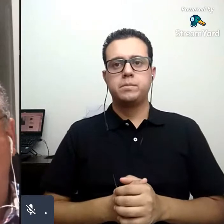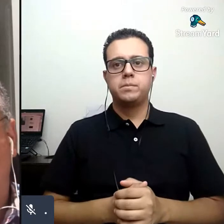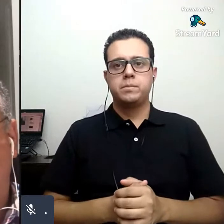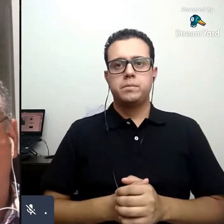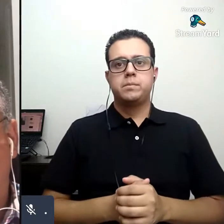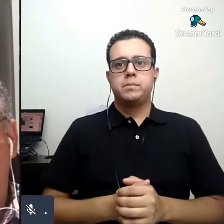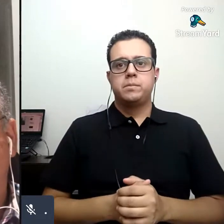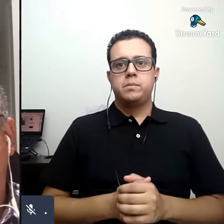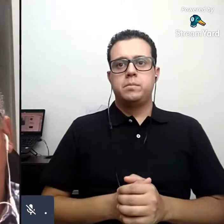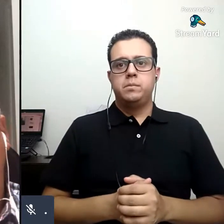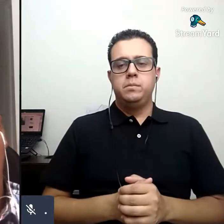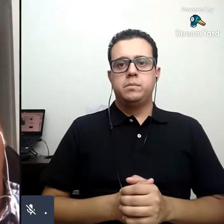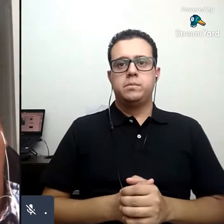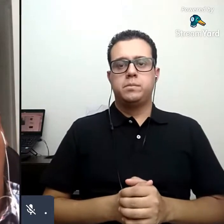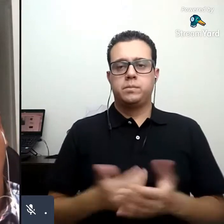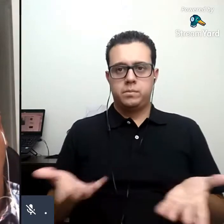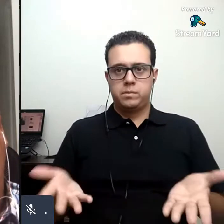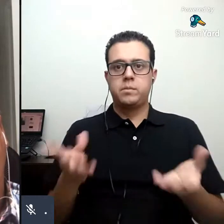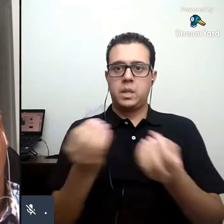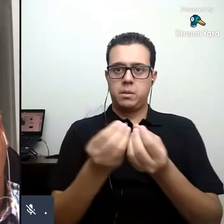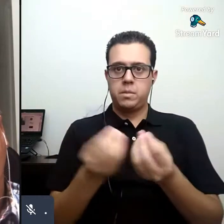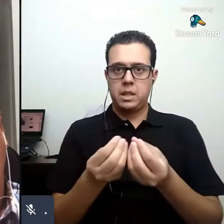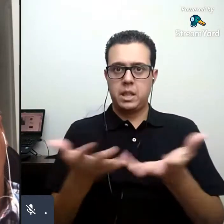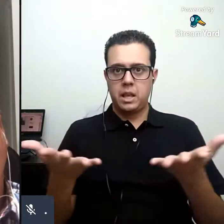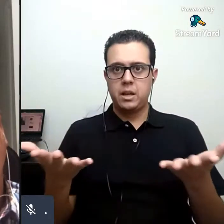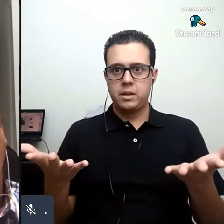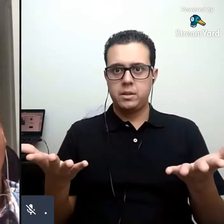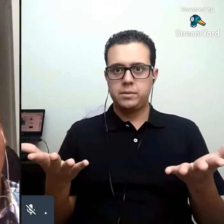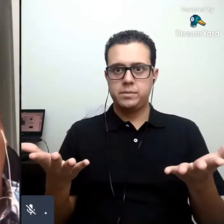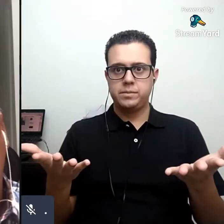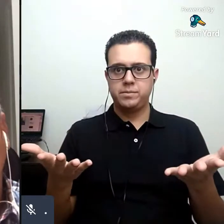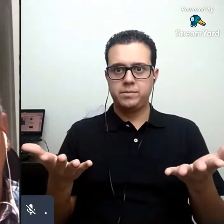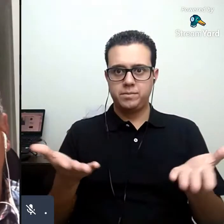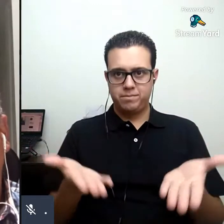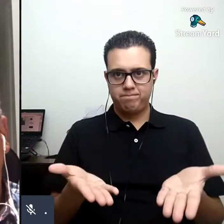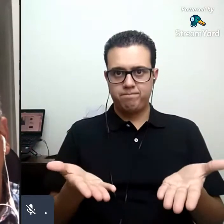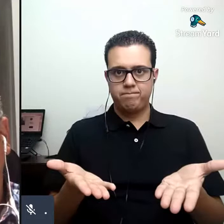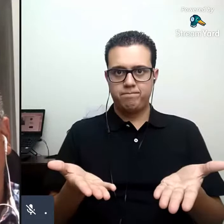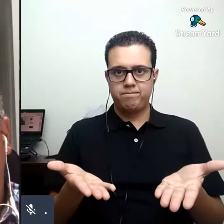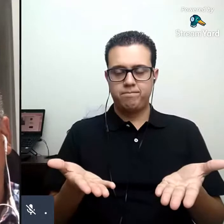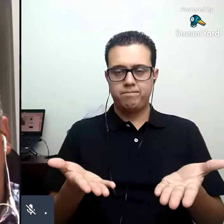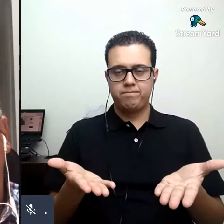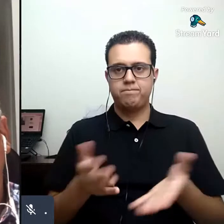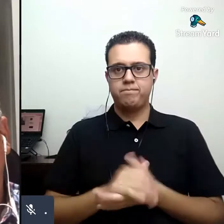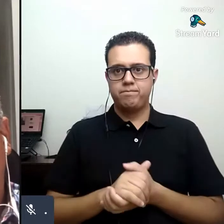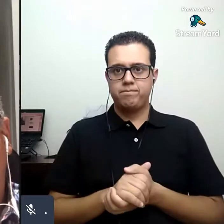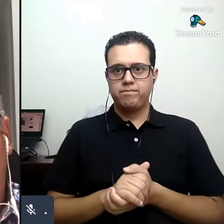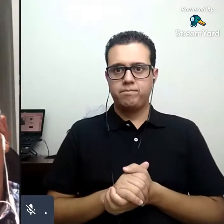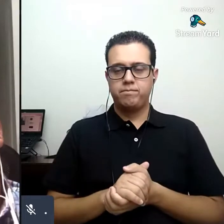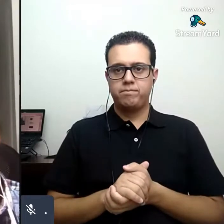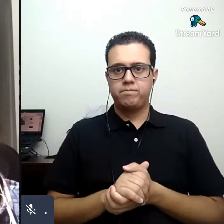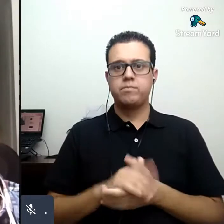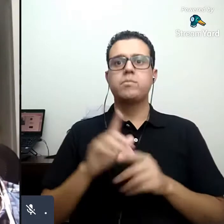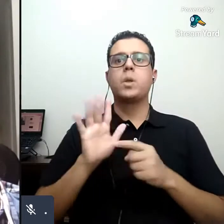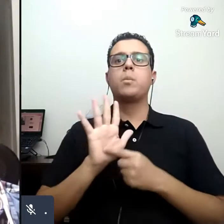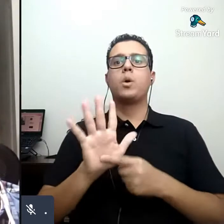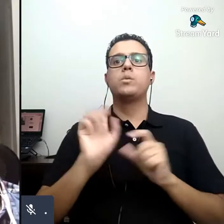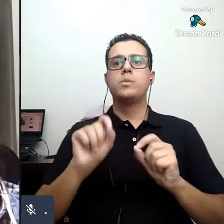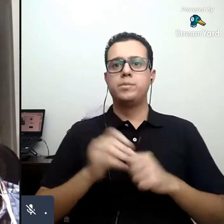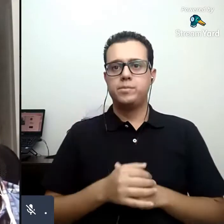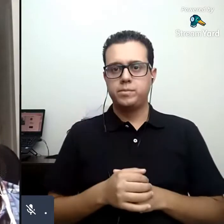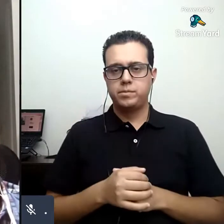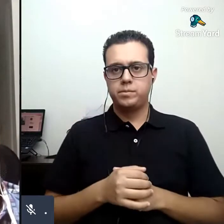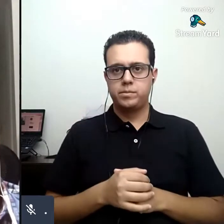este milagre fez e o que este sinal, na verdade, despertou. Então, quando a gente vai lá para